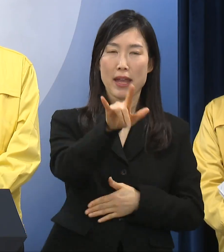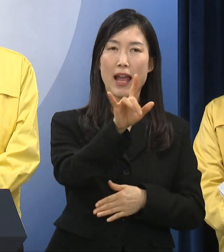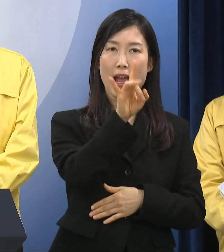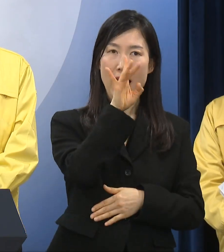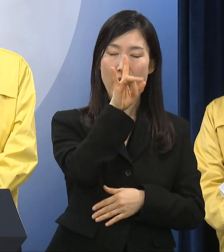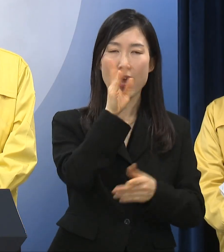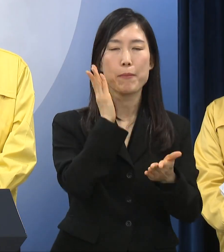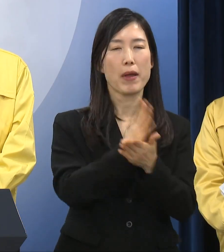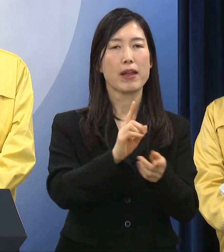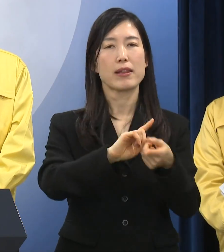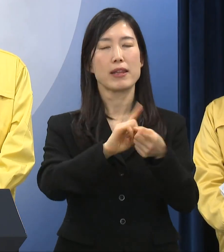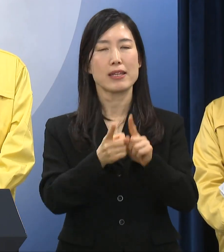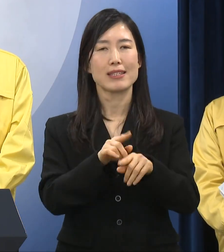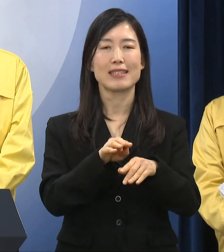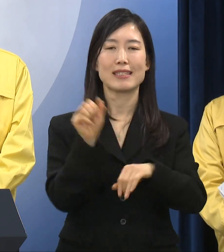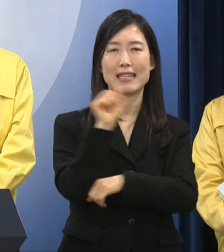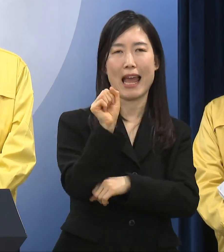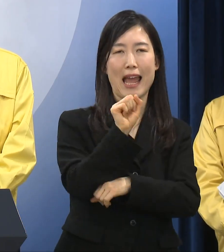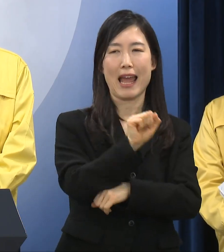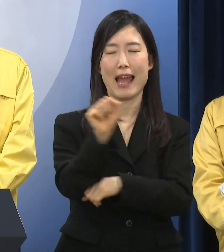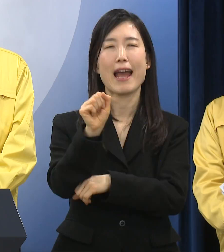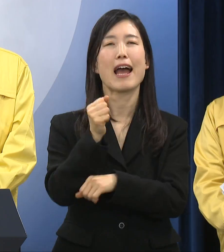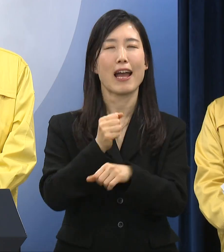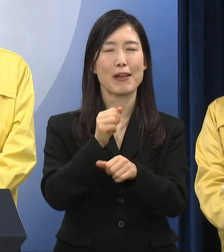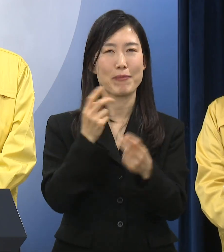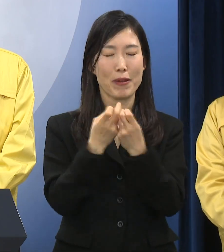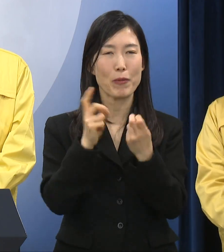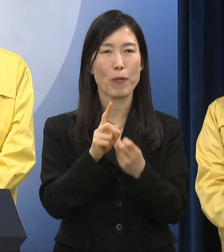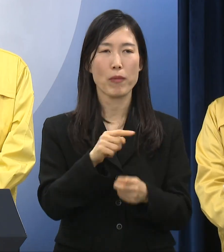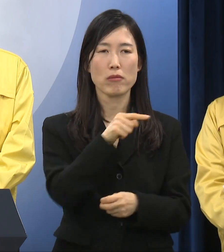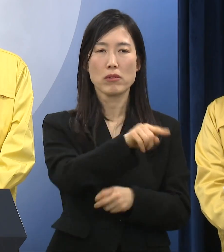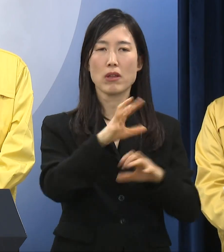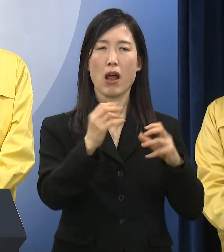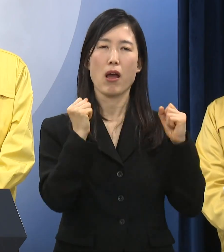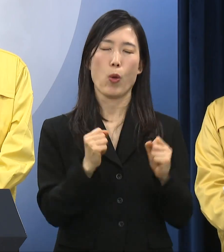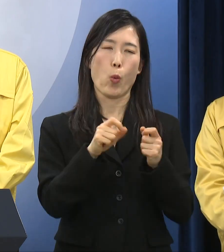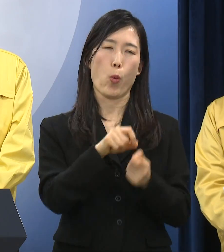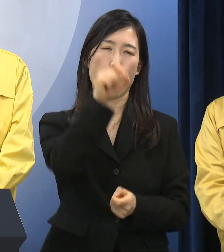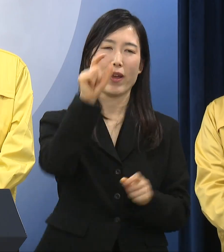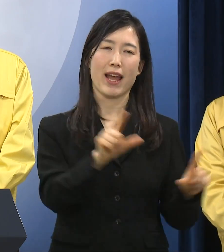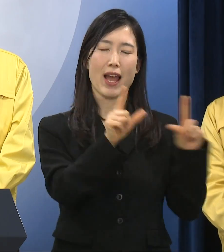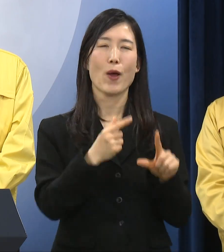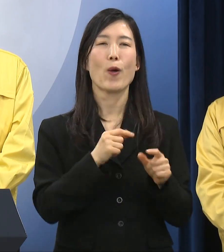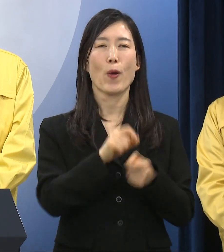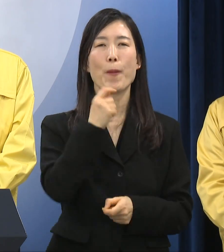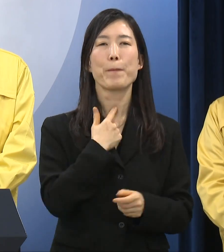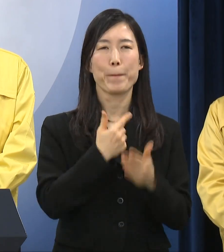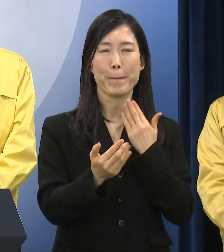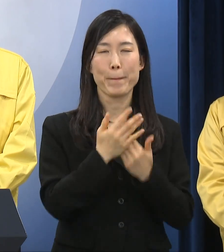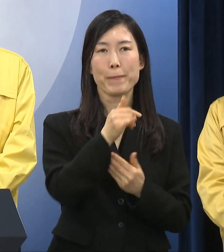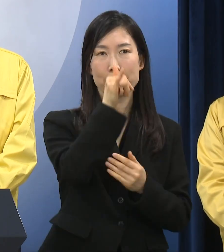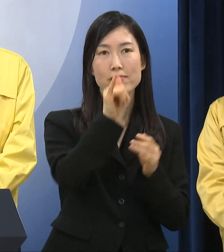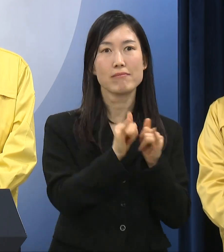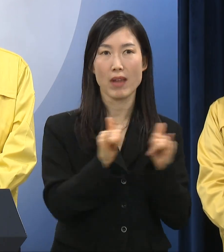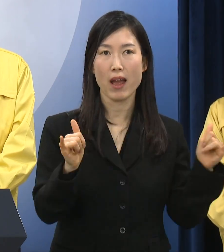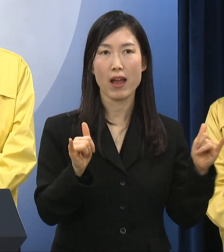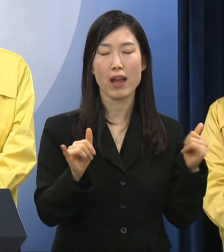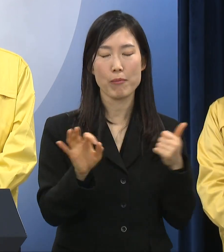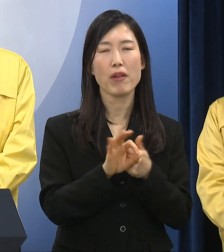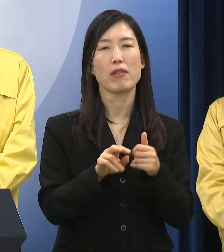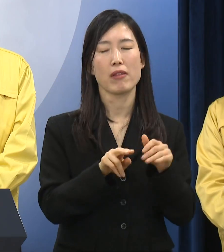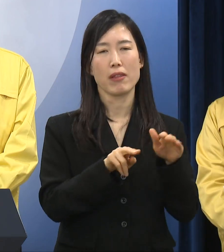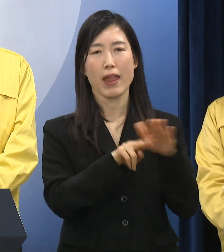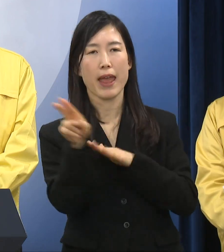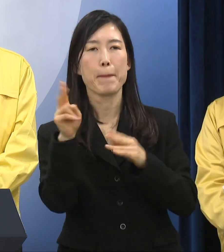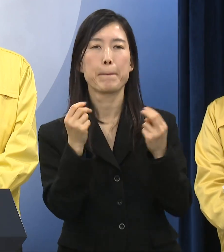주로 현지에 체류를 오랫동안 하신 분들을 대상으로 해서 저희가 아주 오랜 기간에 대피 계획을